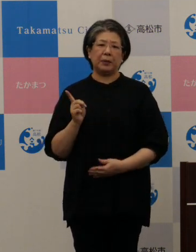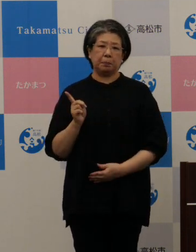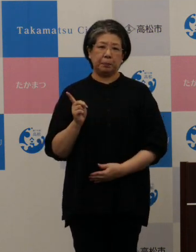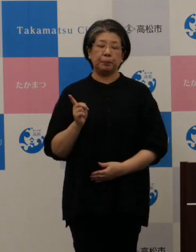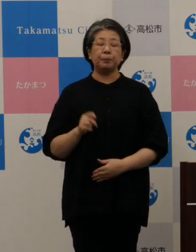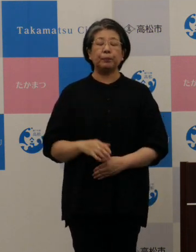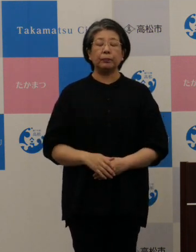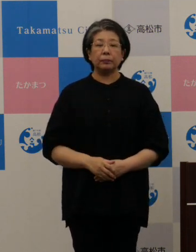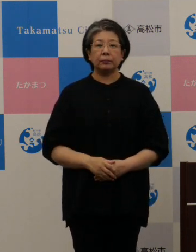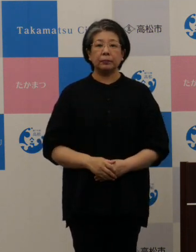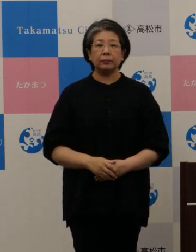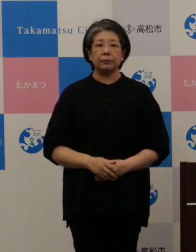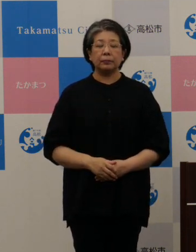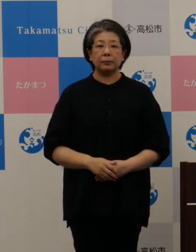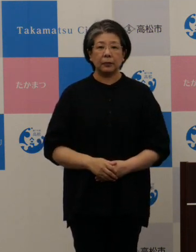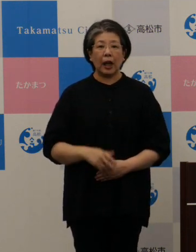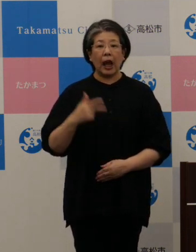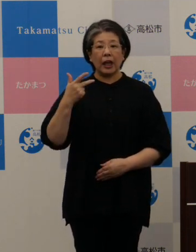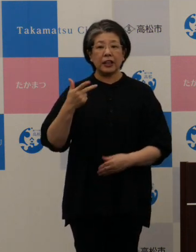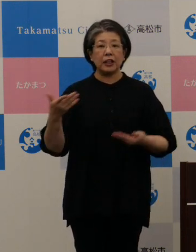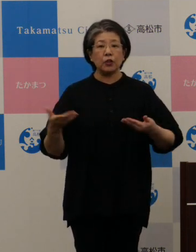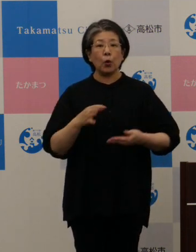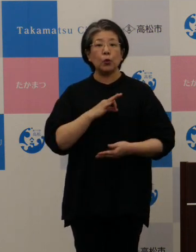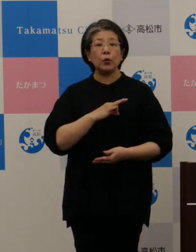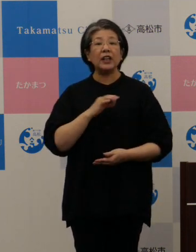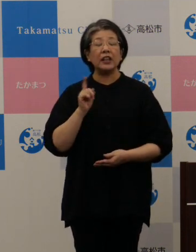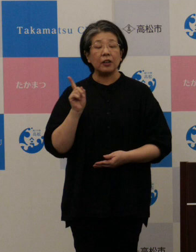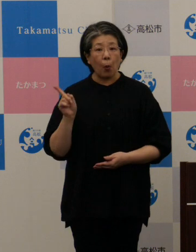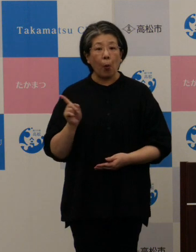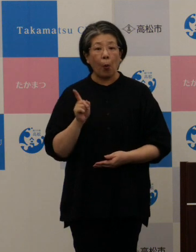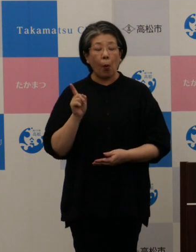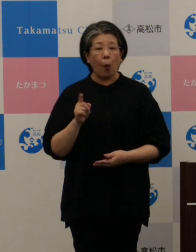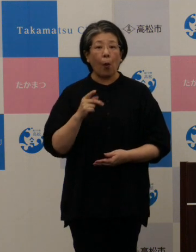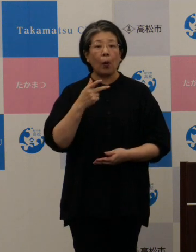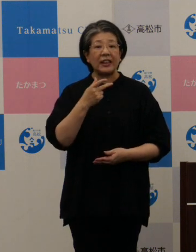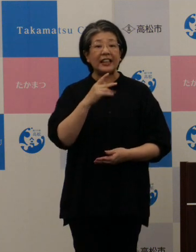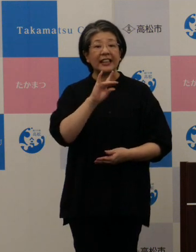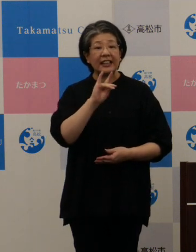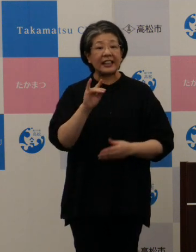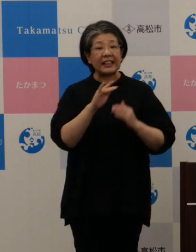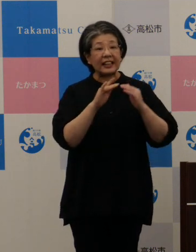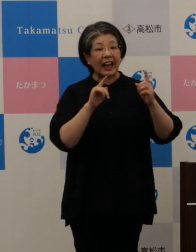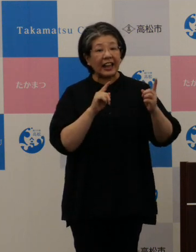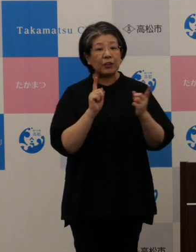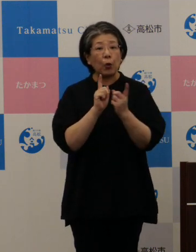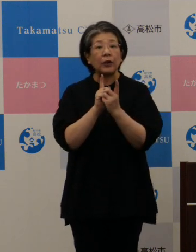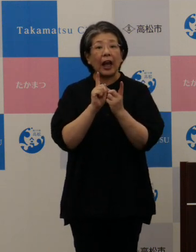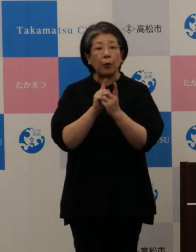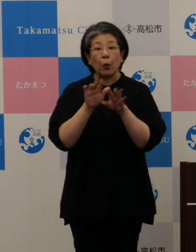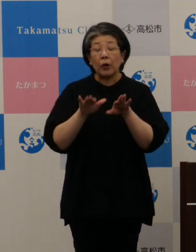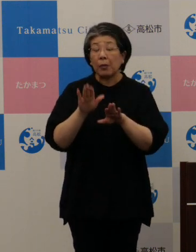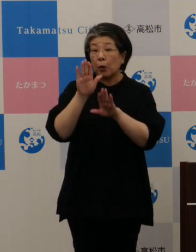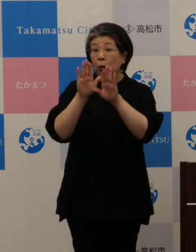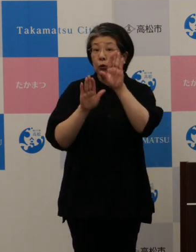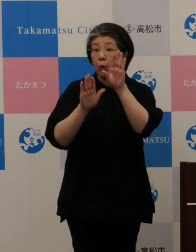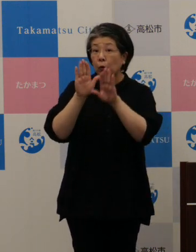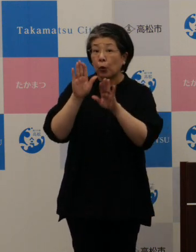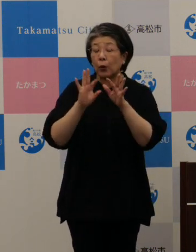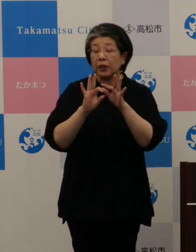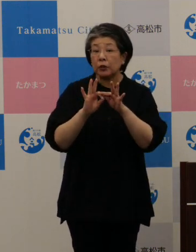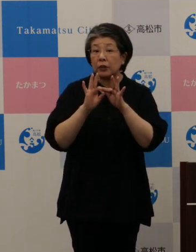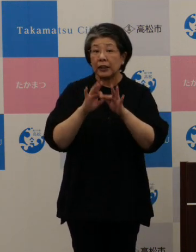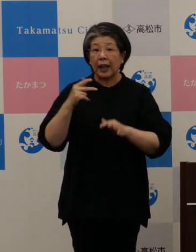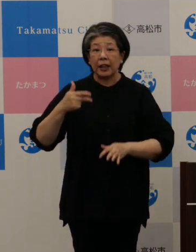ていますけれども、まあ、市職員のその議会対応の現状を市長としてどのように考えておられるのか